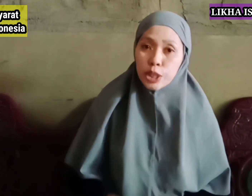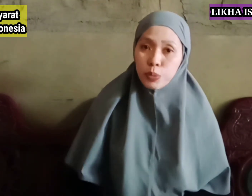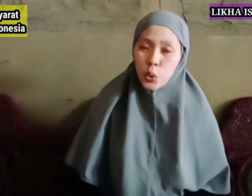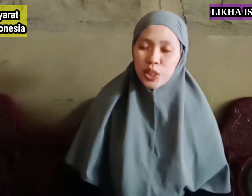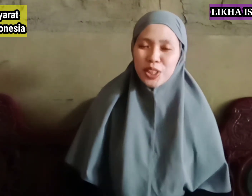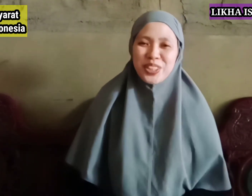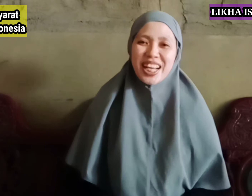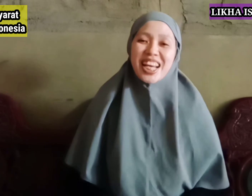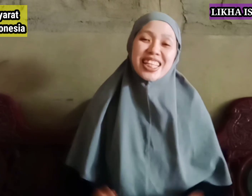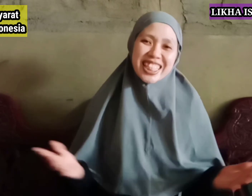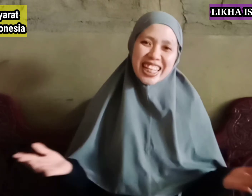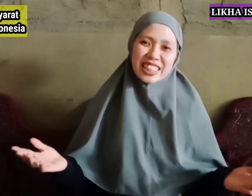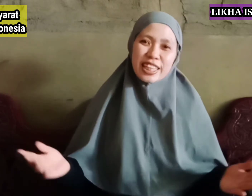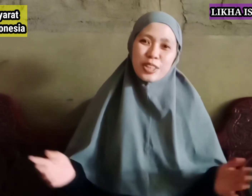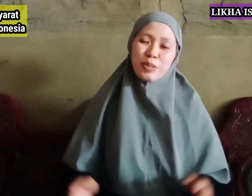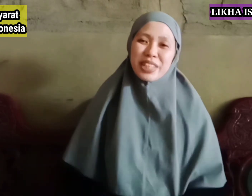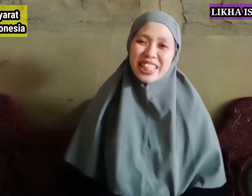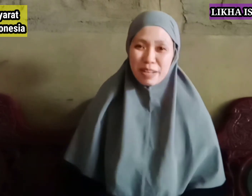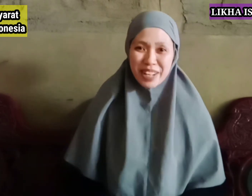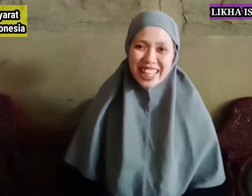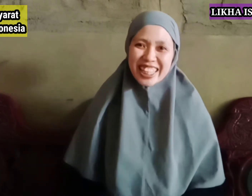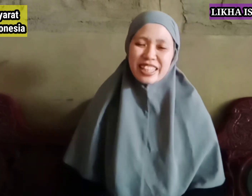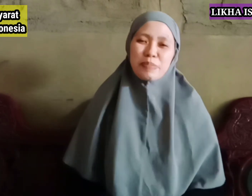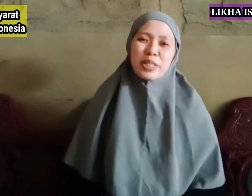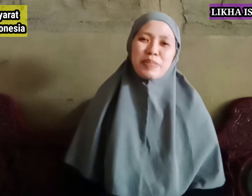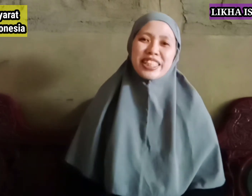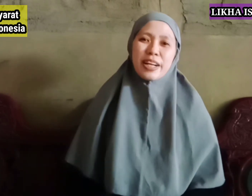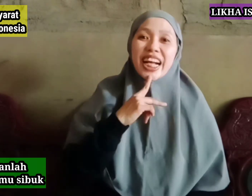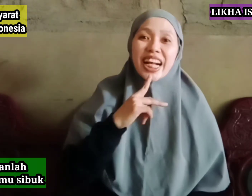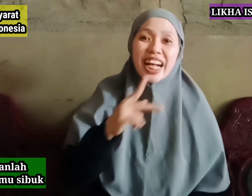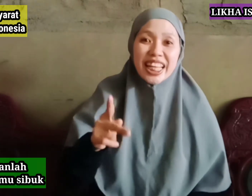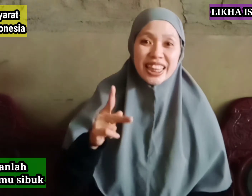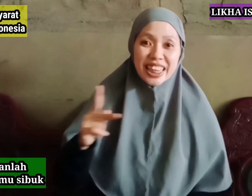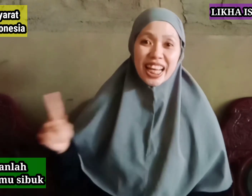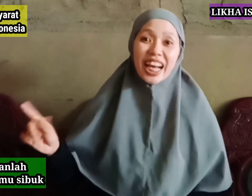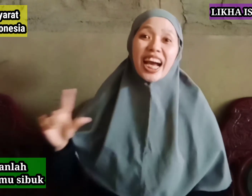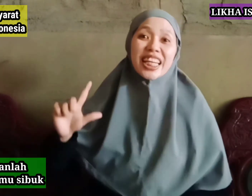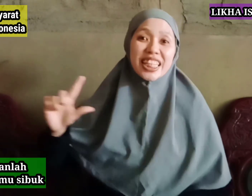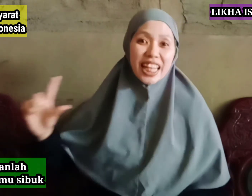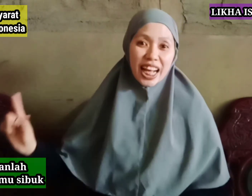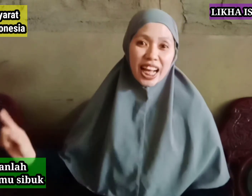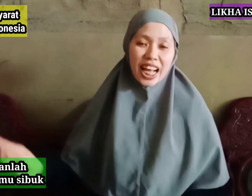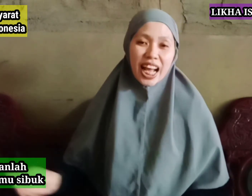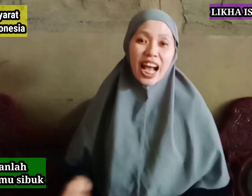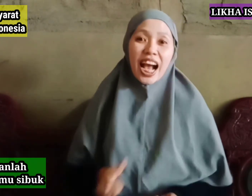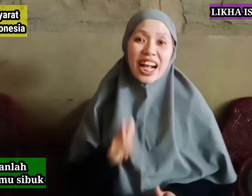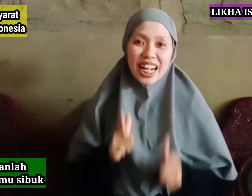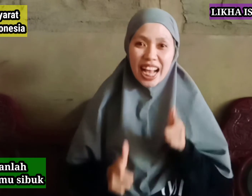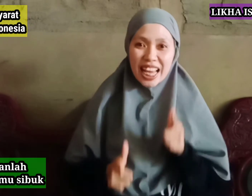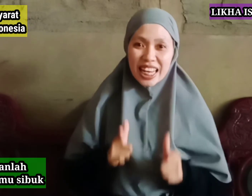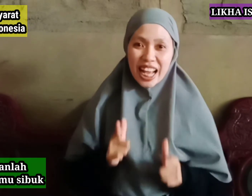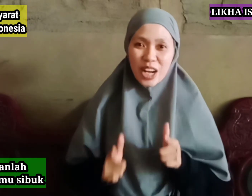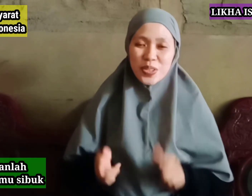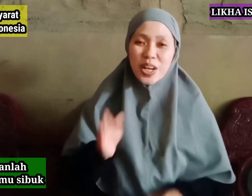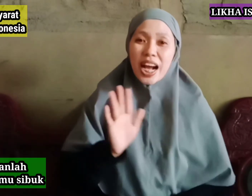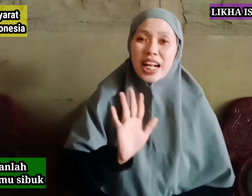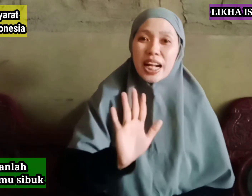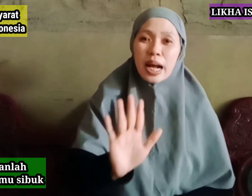sibuk gitu ya. Isyaratnya itu begini ya. Perhatikan ya teman-teman ya. Katakanlah kalau